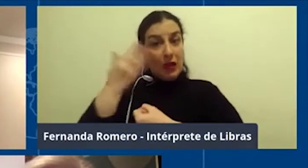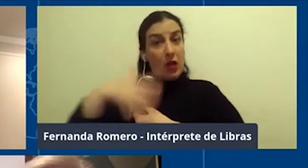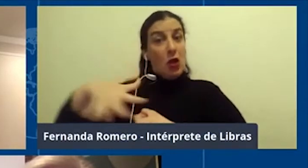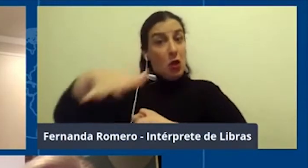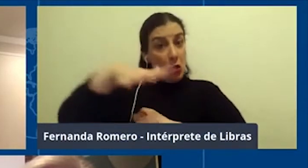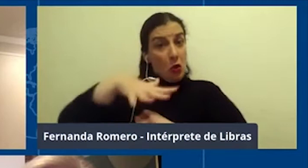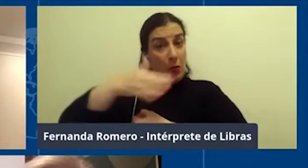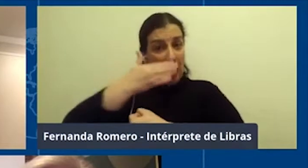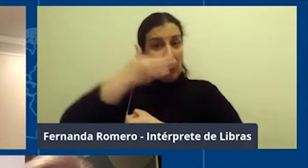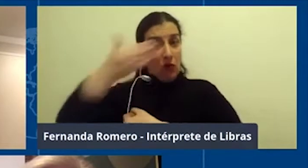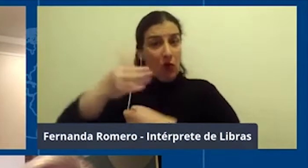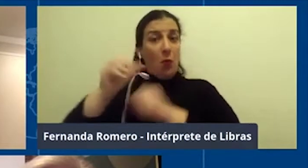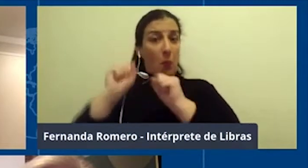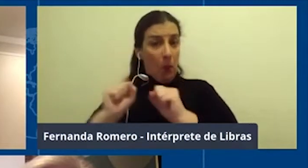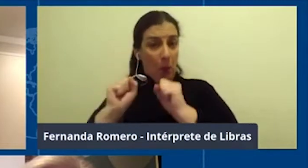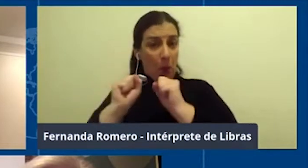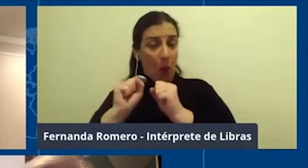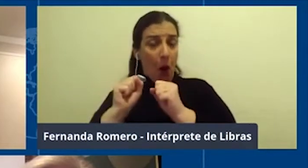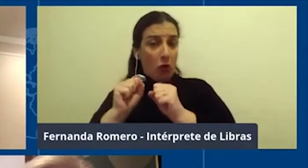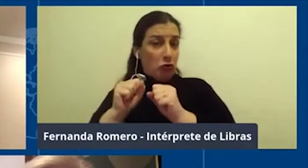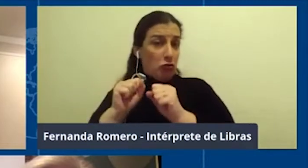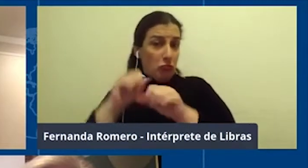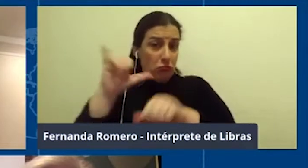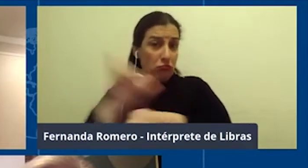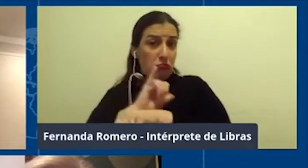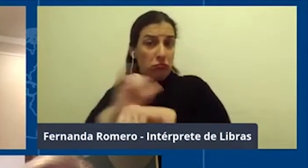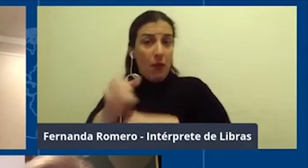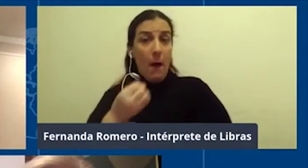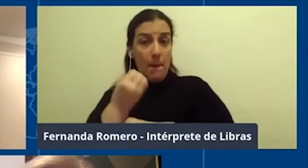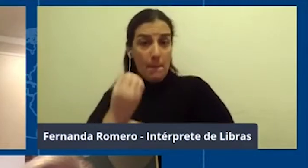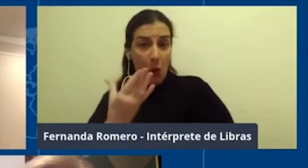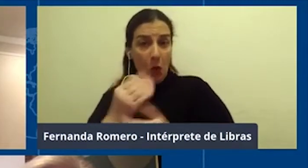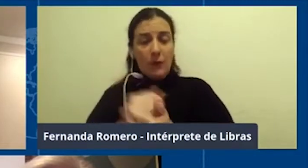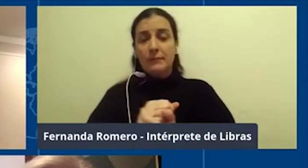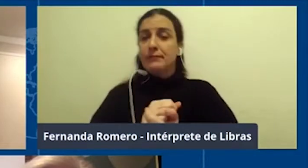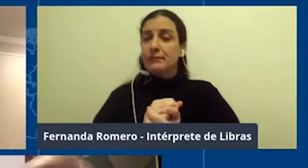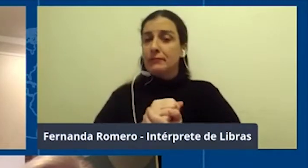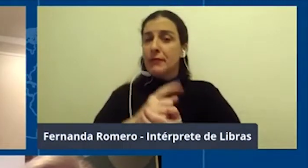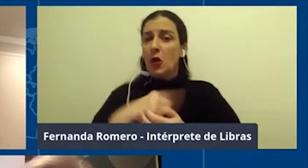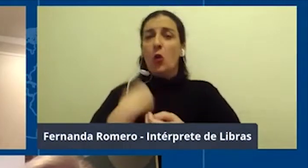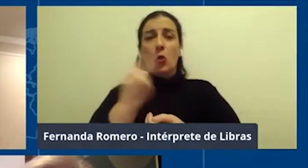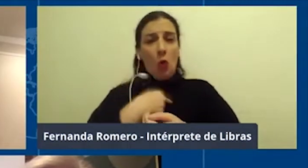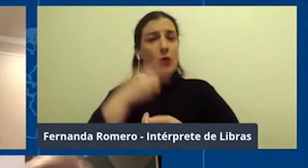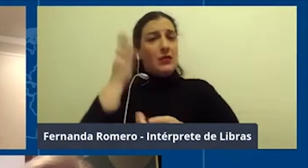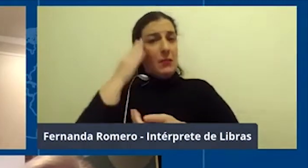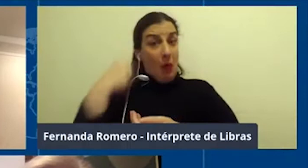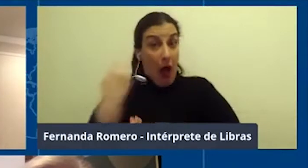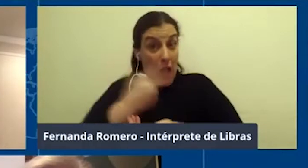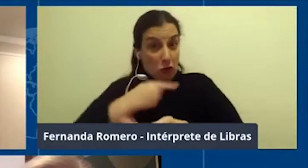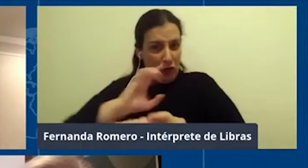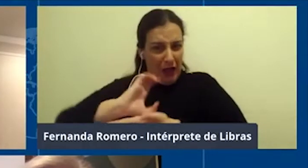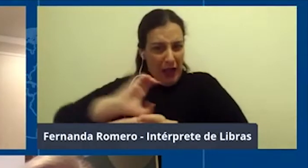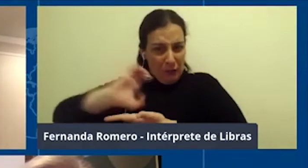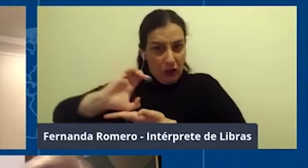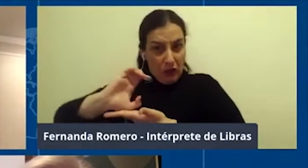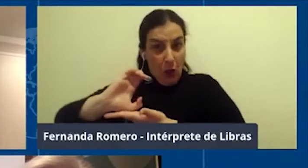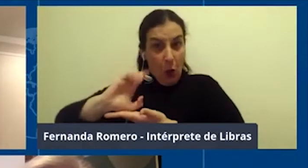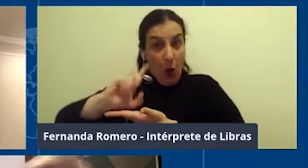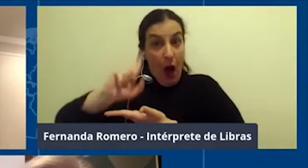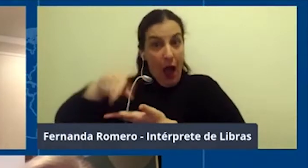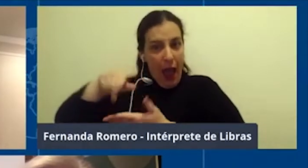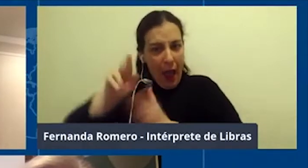importante. Apesar de boa parte das nossas exportações hoje ainda a serem produzidas pela